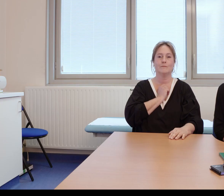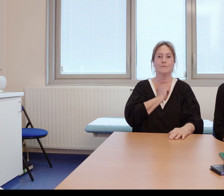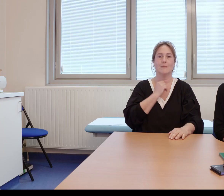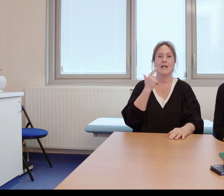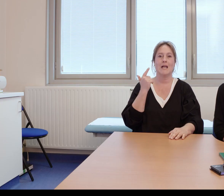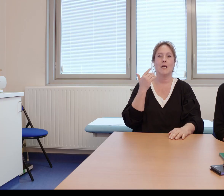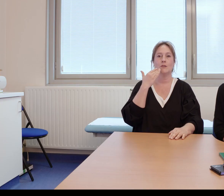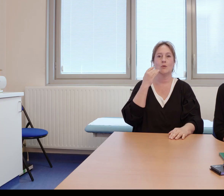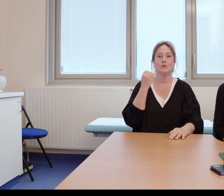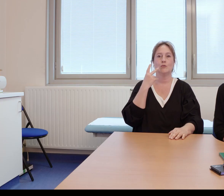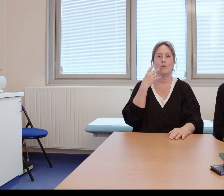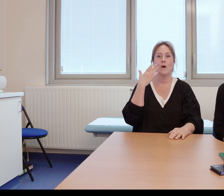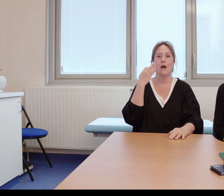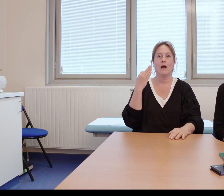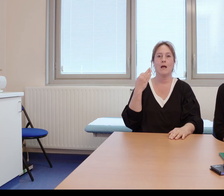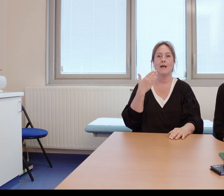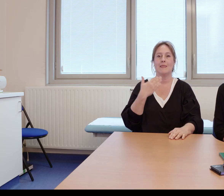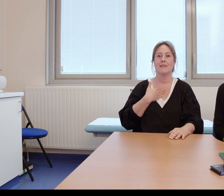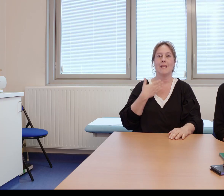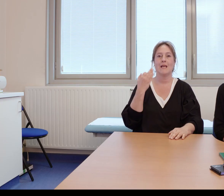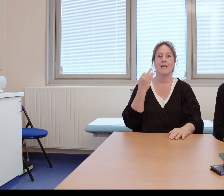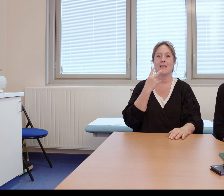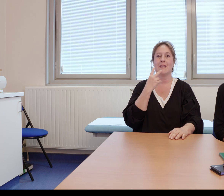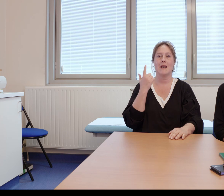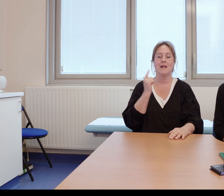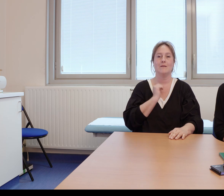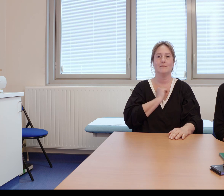La tension artérielle.